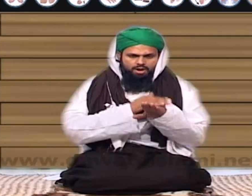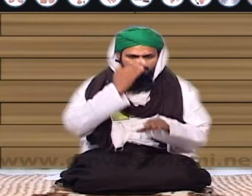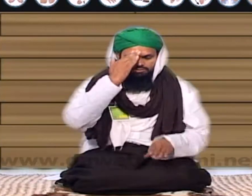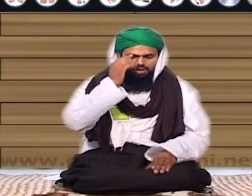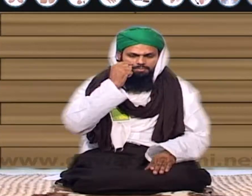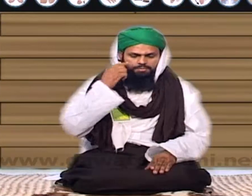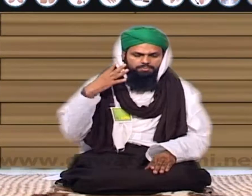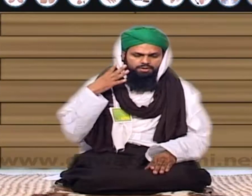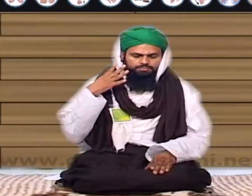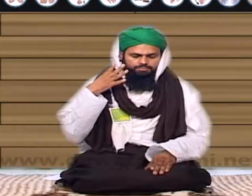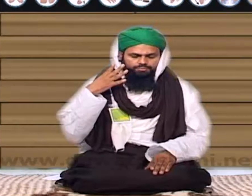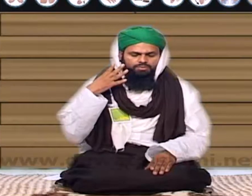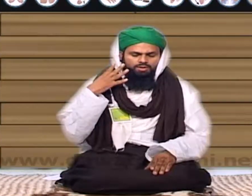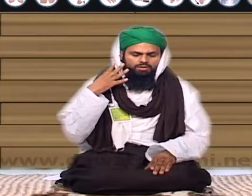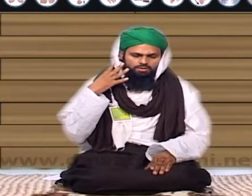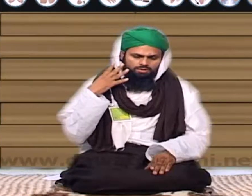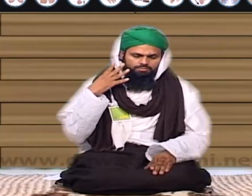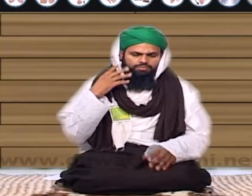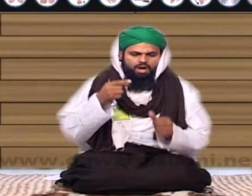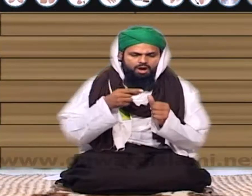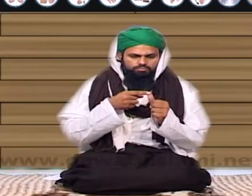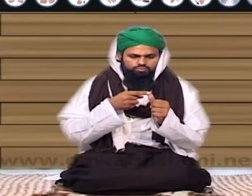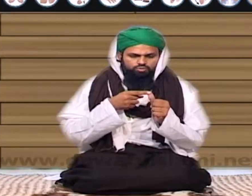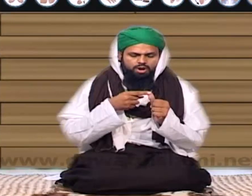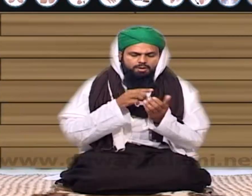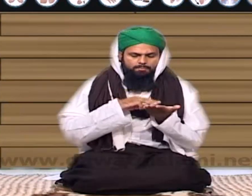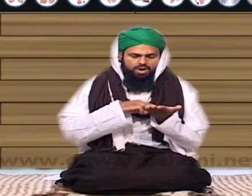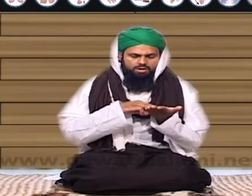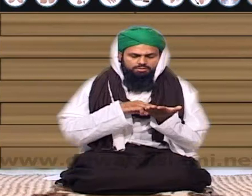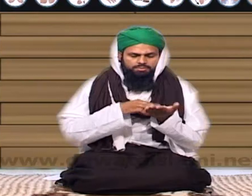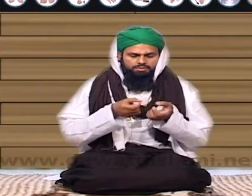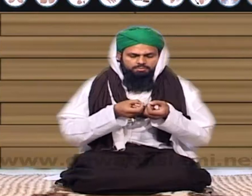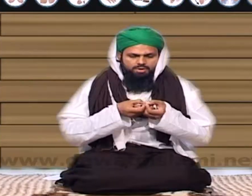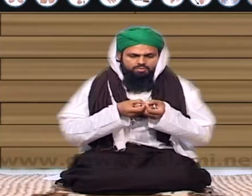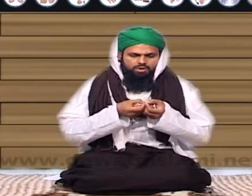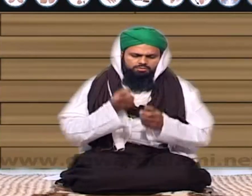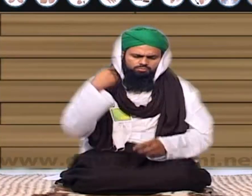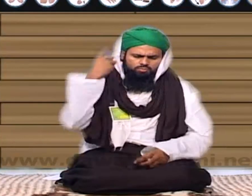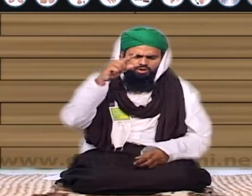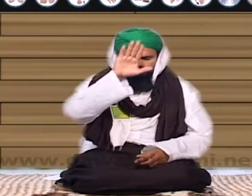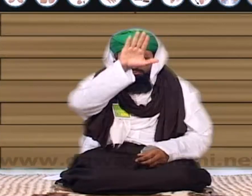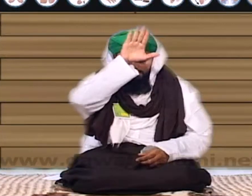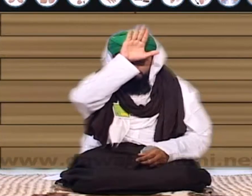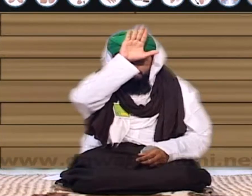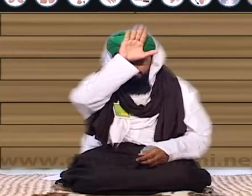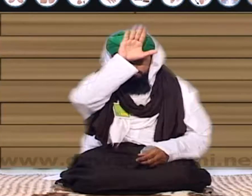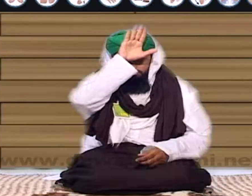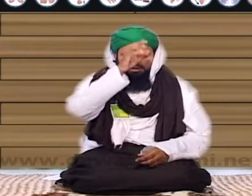بھائیو، عبد الملک بن مروان ایک خلیفہ گزرا، غالباً یہ اموی خاندان